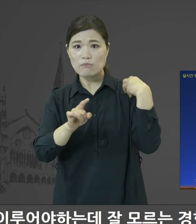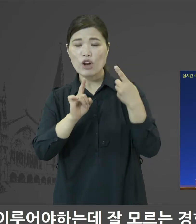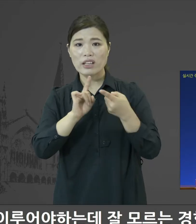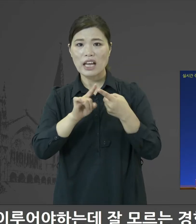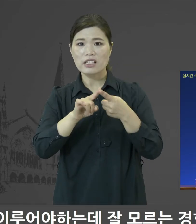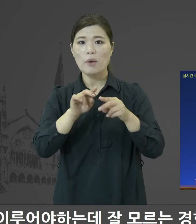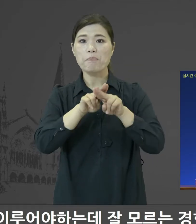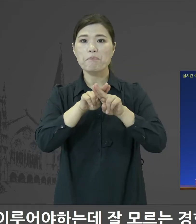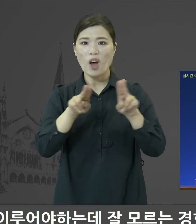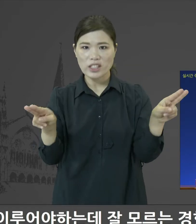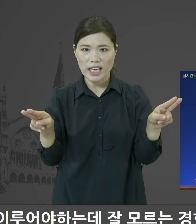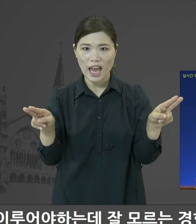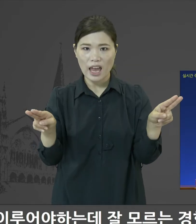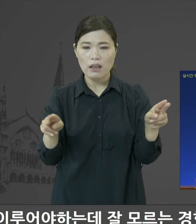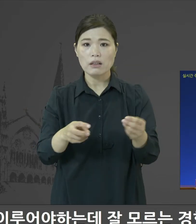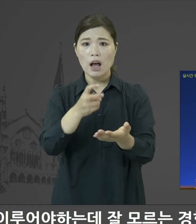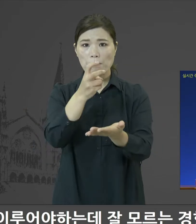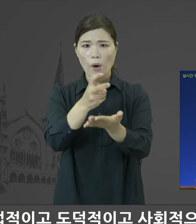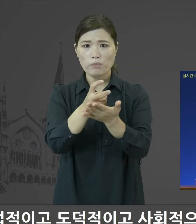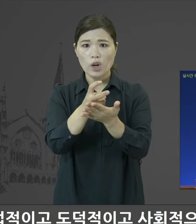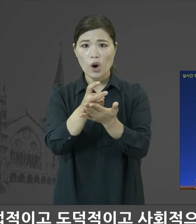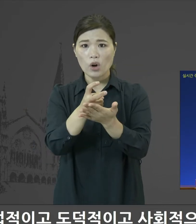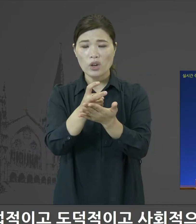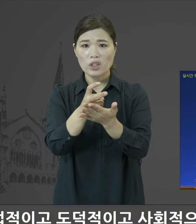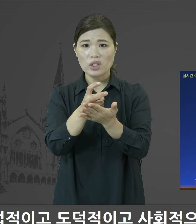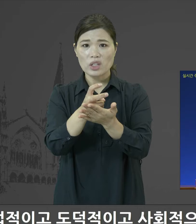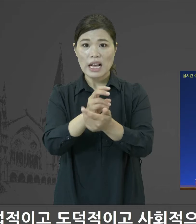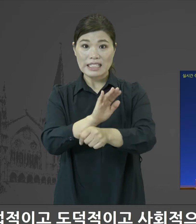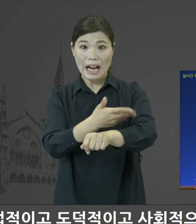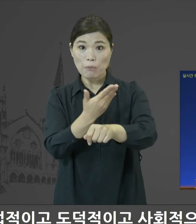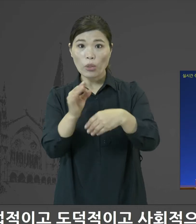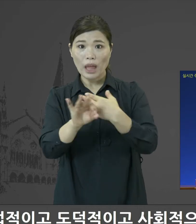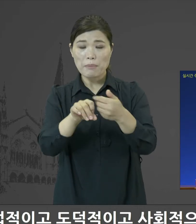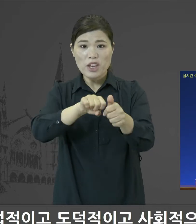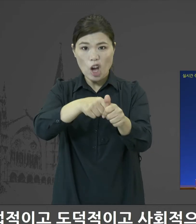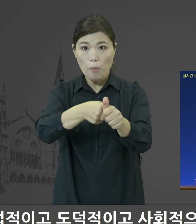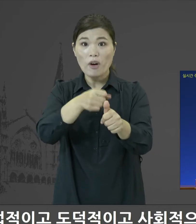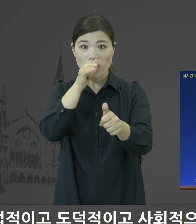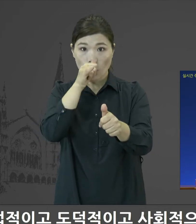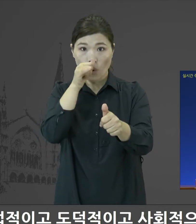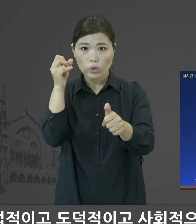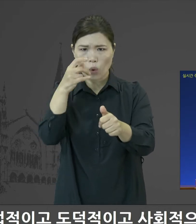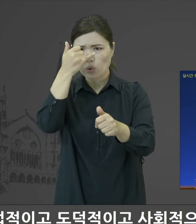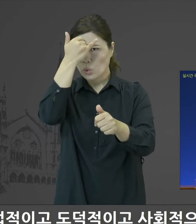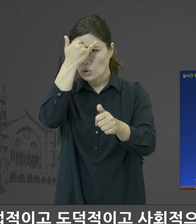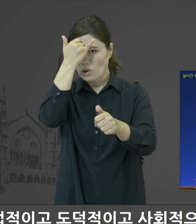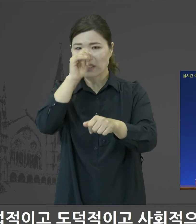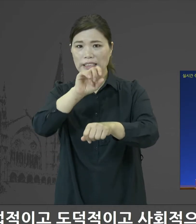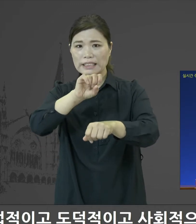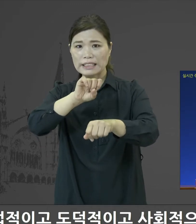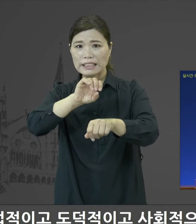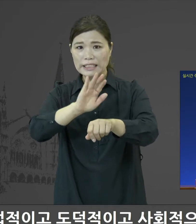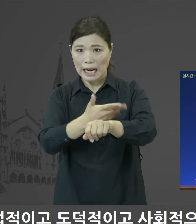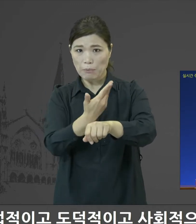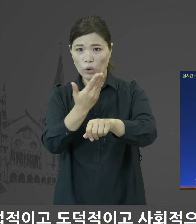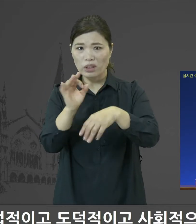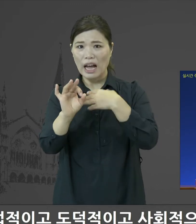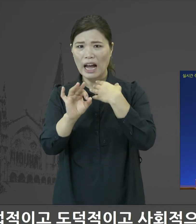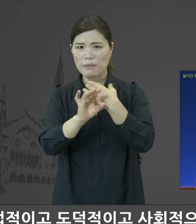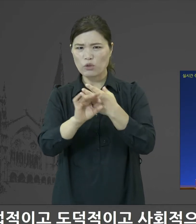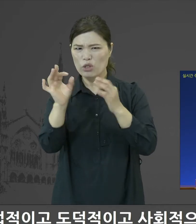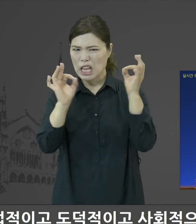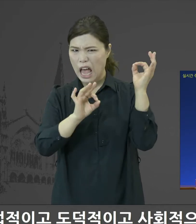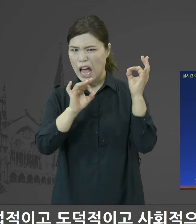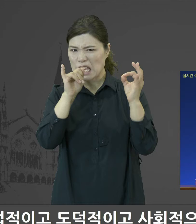겁니다. 법적으로 잘못한 것에는 형벌이 따르게 되어 있고, 도덕적으로 잘못하면 오명이 따르게 되어